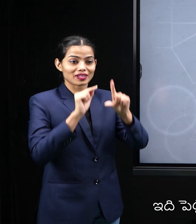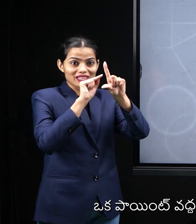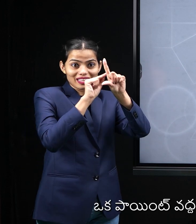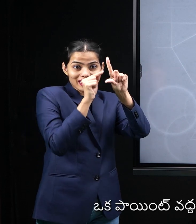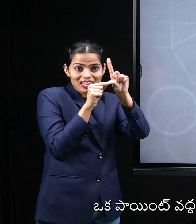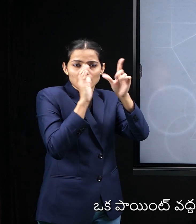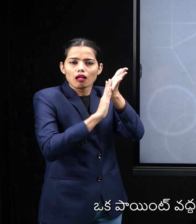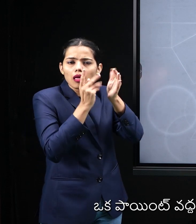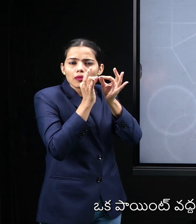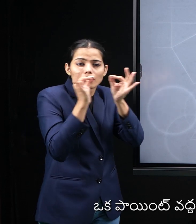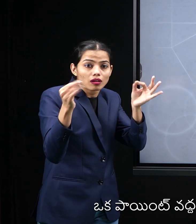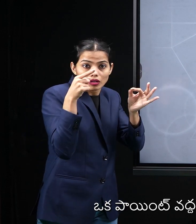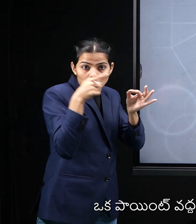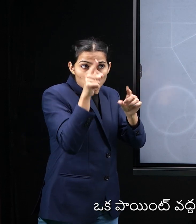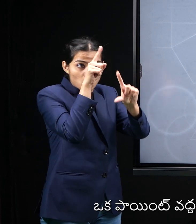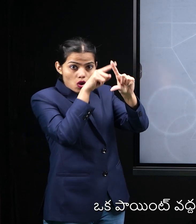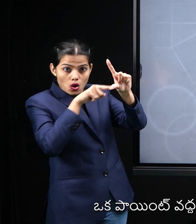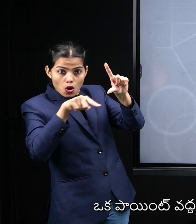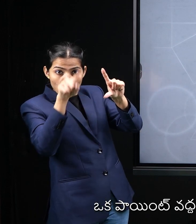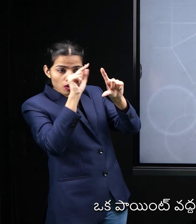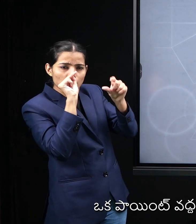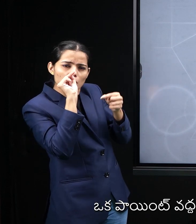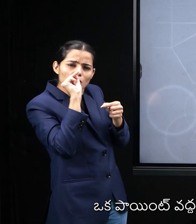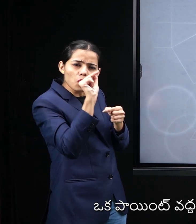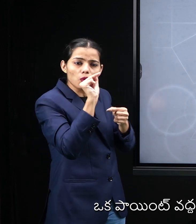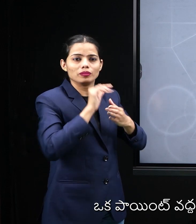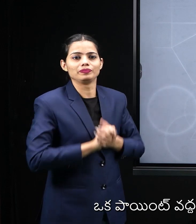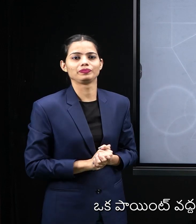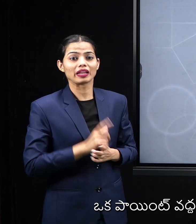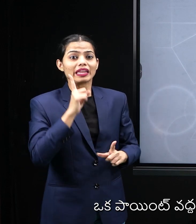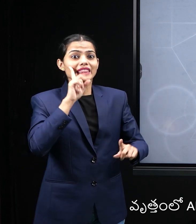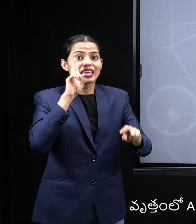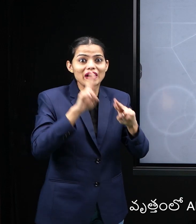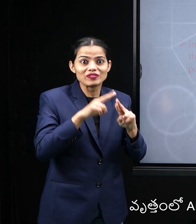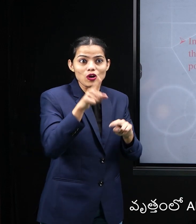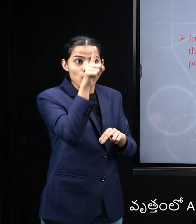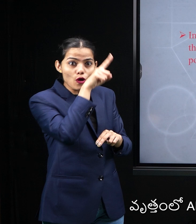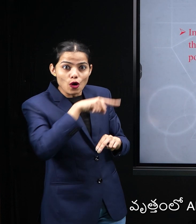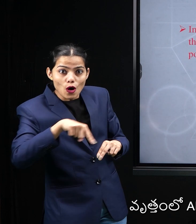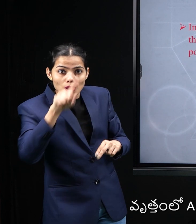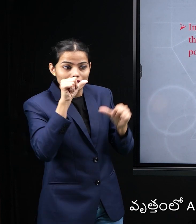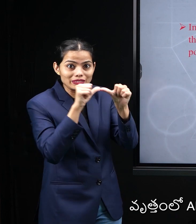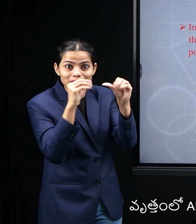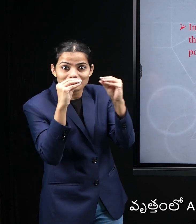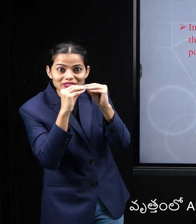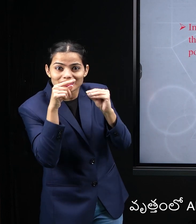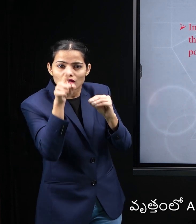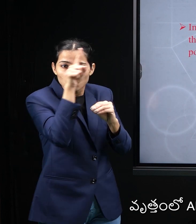ఒక పాయింట్ వద్ద తీగ ద్వారా ఉపసంహరించబడిన కోణం. వృత్తంలో AB అనేది తీగ